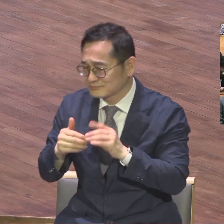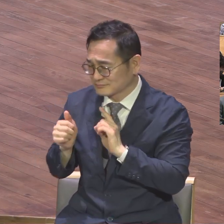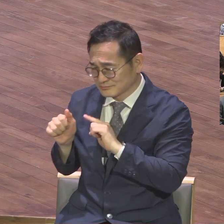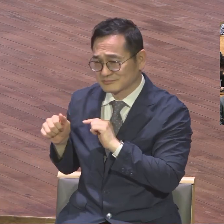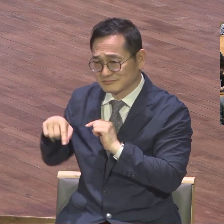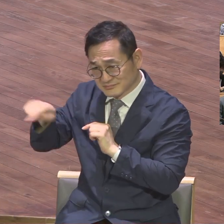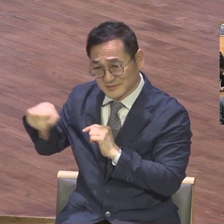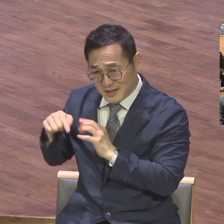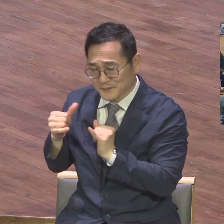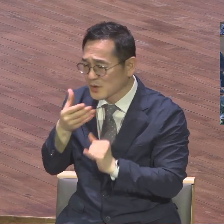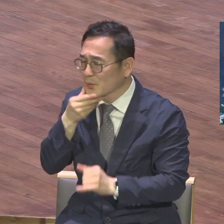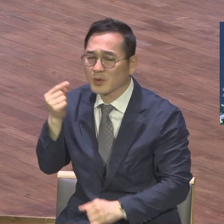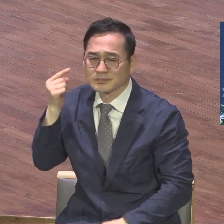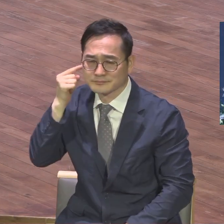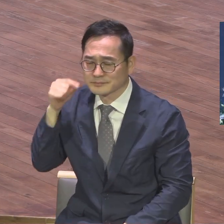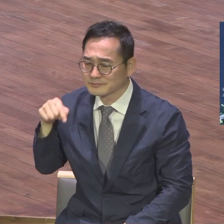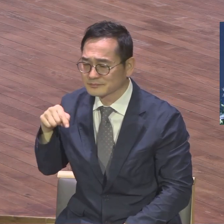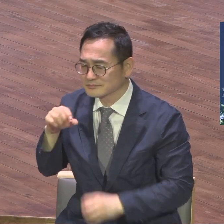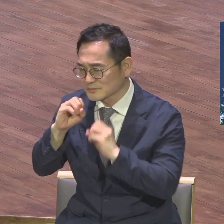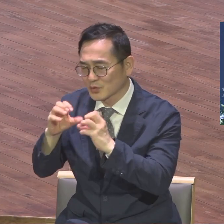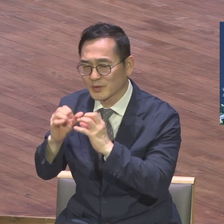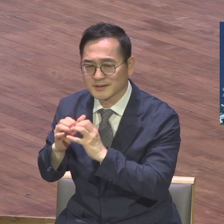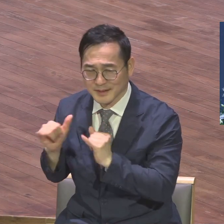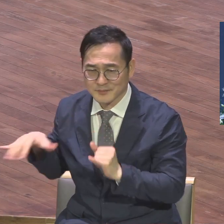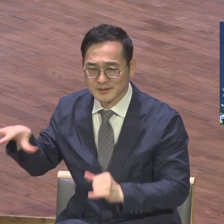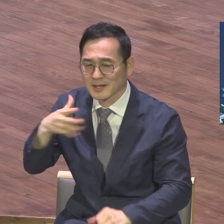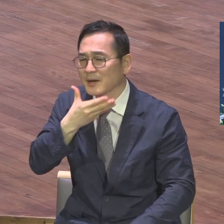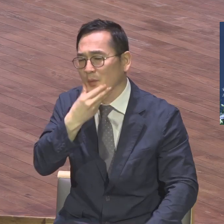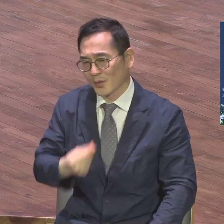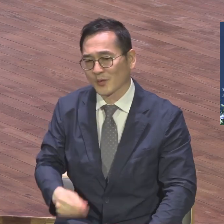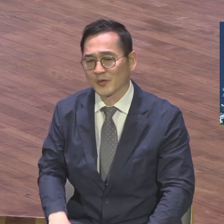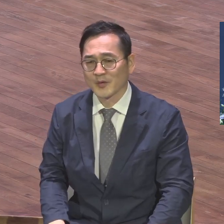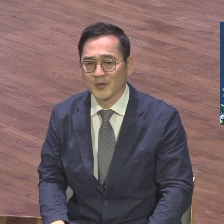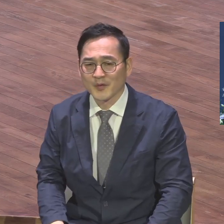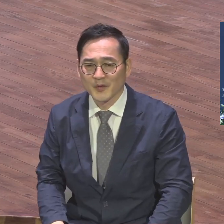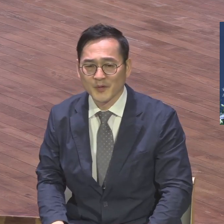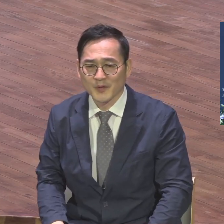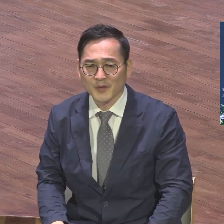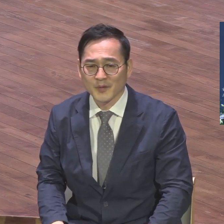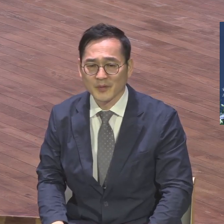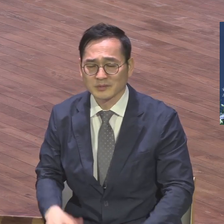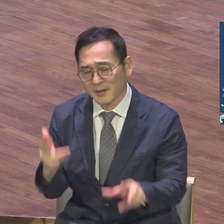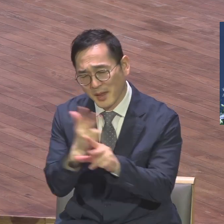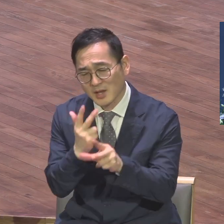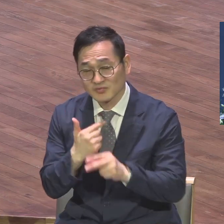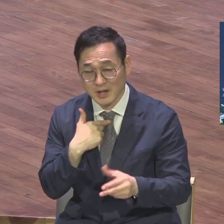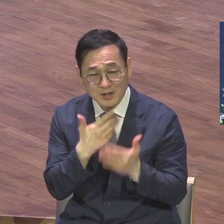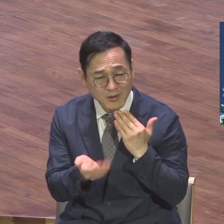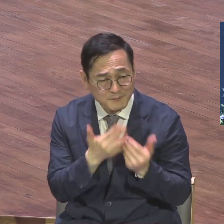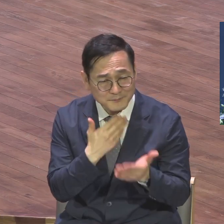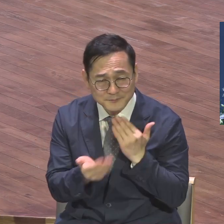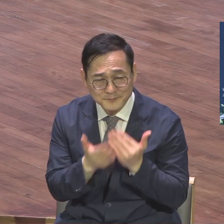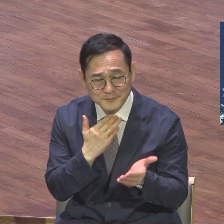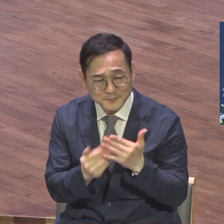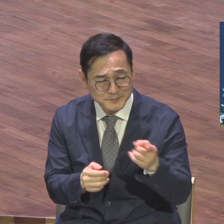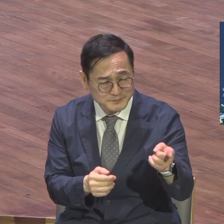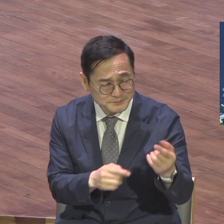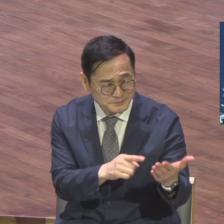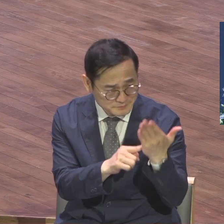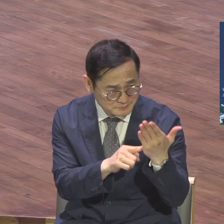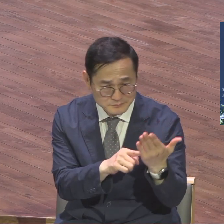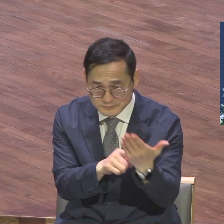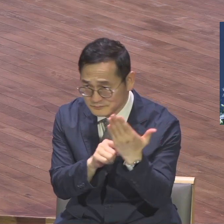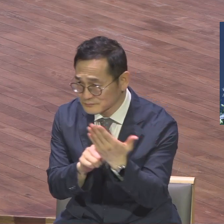그거를 실감나게 체험하고 살기 때문에, 매주 체험하고 살기 때문에 매주